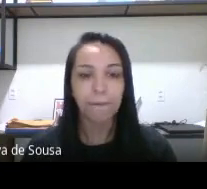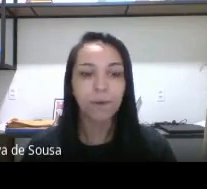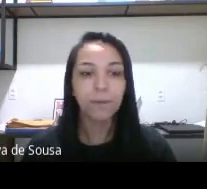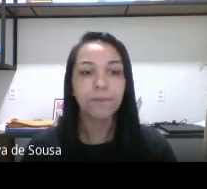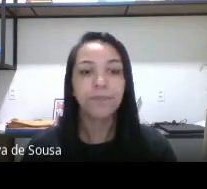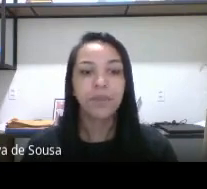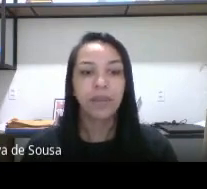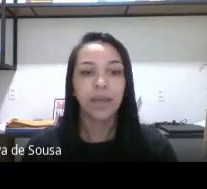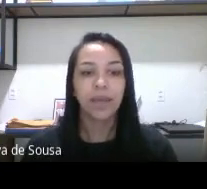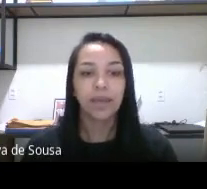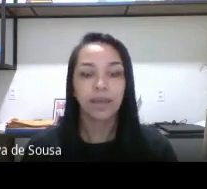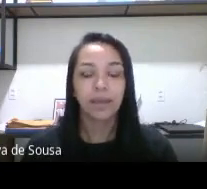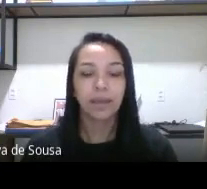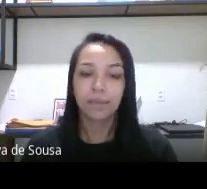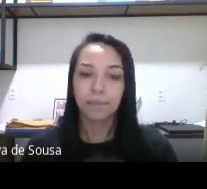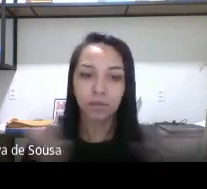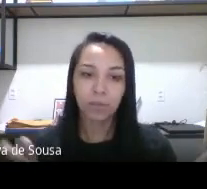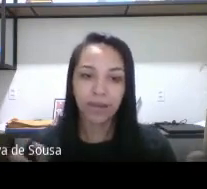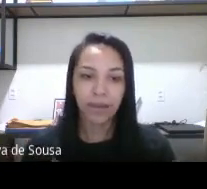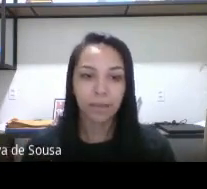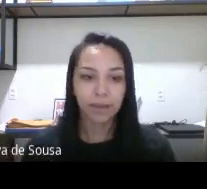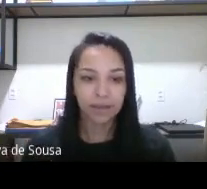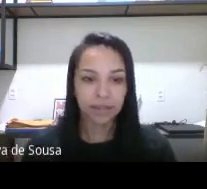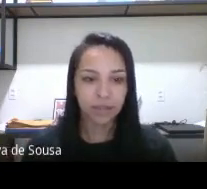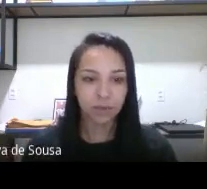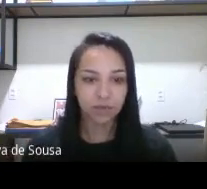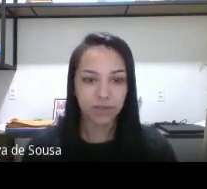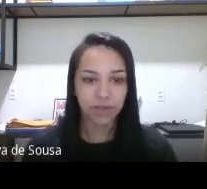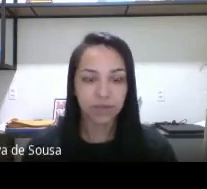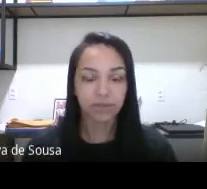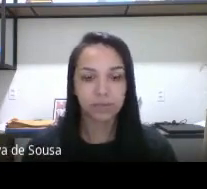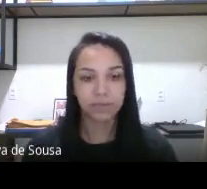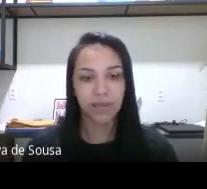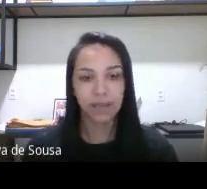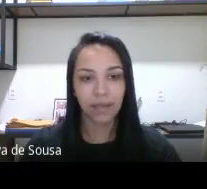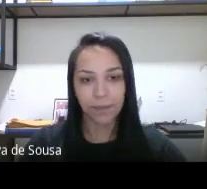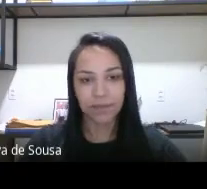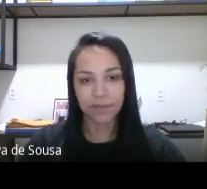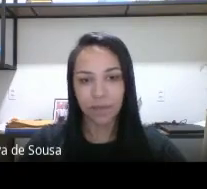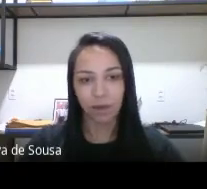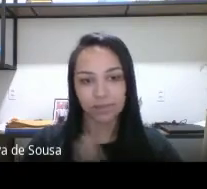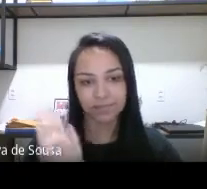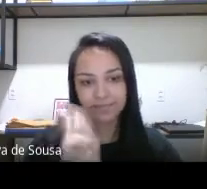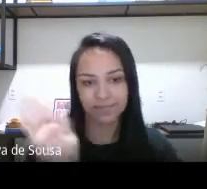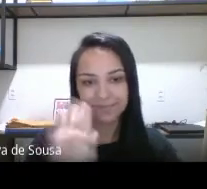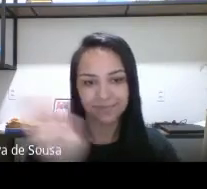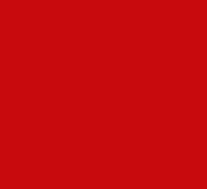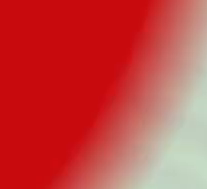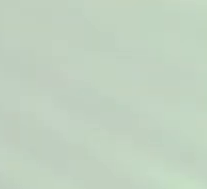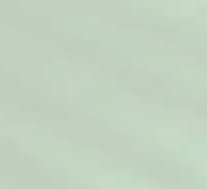tá bom? Muito obrigado pela atenção de vocês. Até a próxima aula.